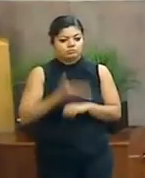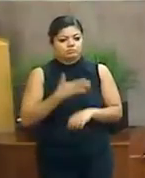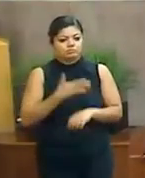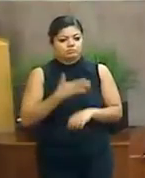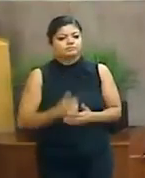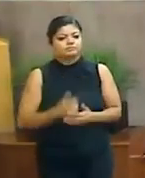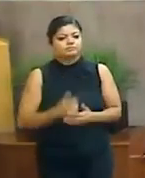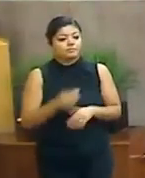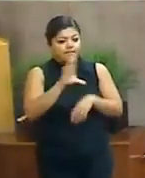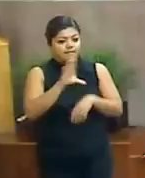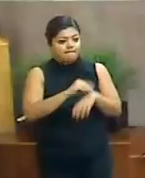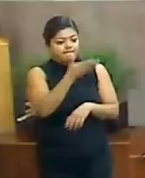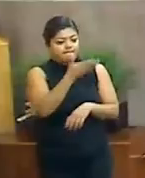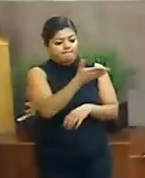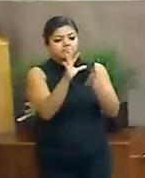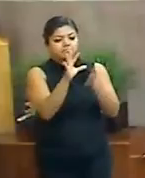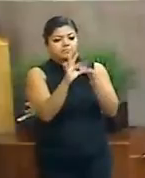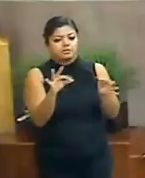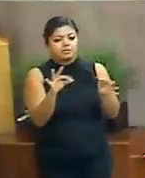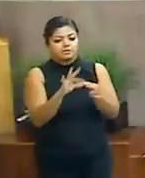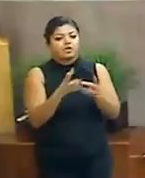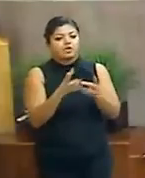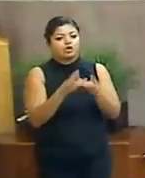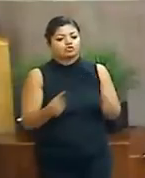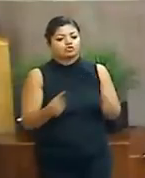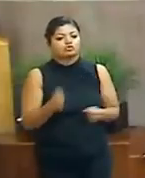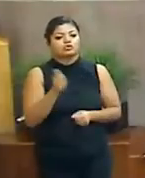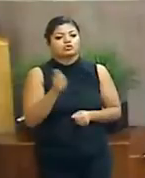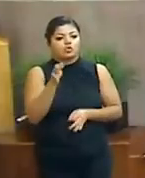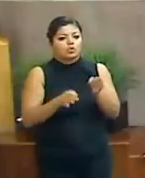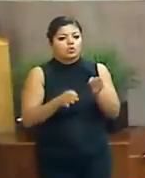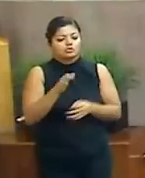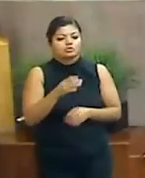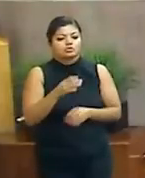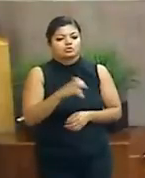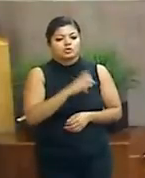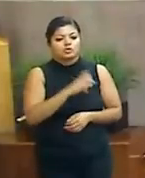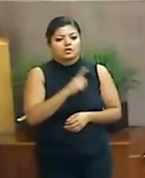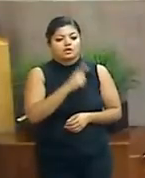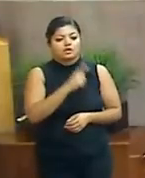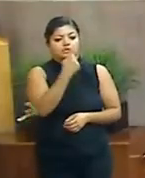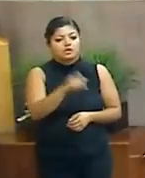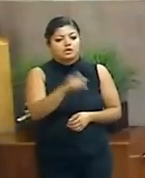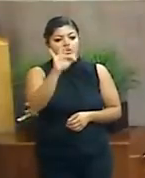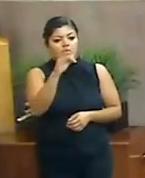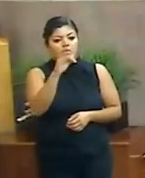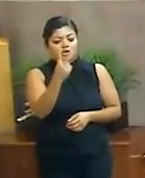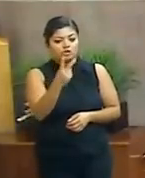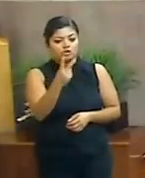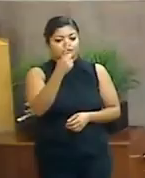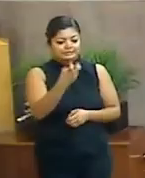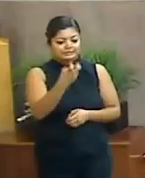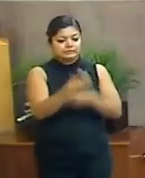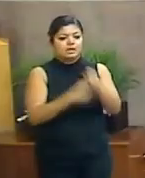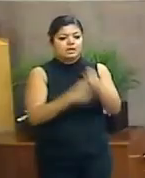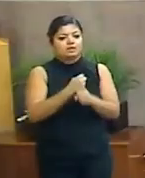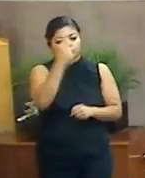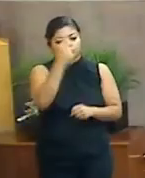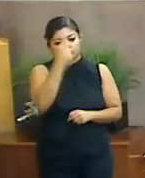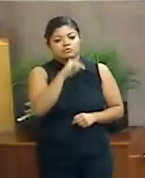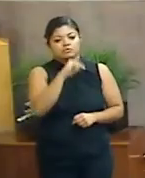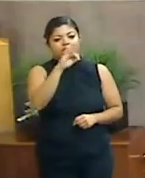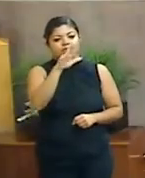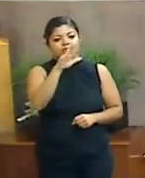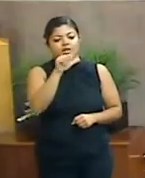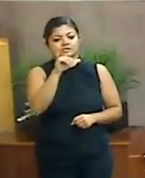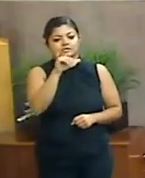con su autorización se da cuenta del proyecto de resolución de juicios ciudadanos 142 de este año promovido por francisco de santiago